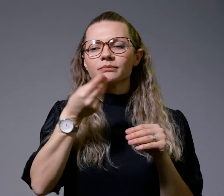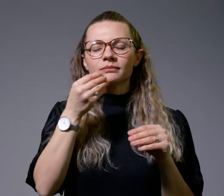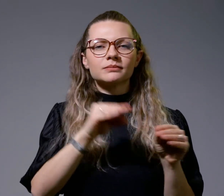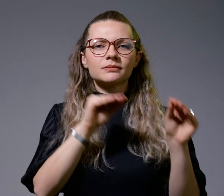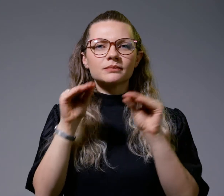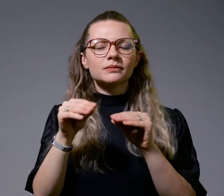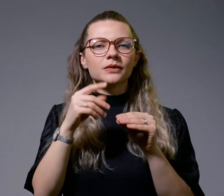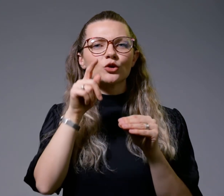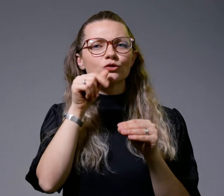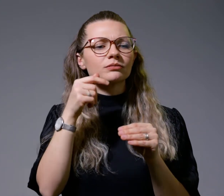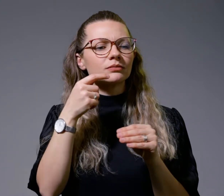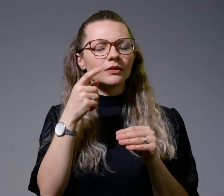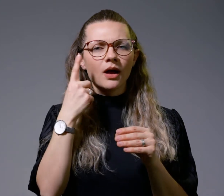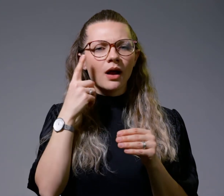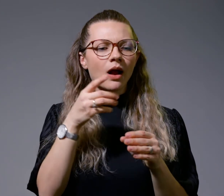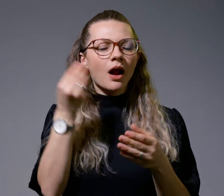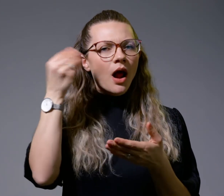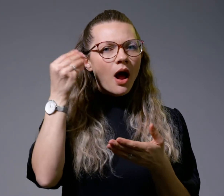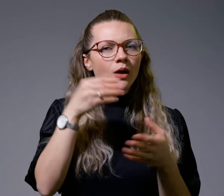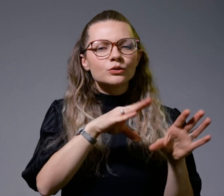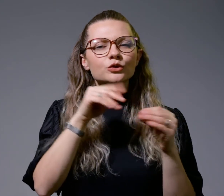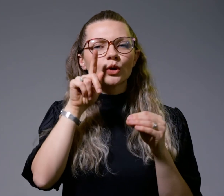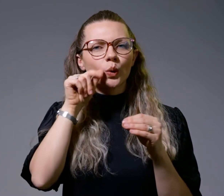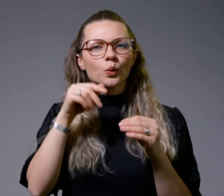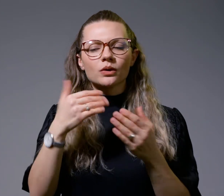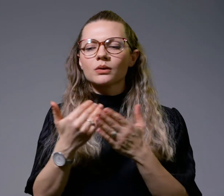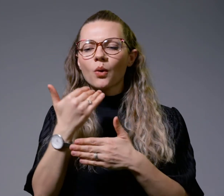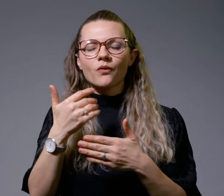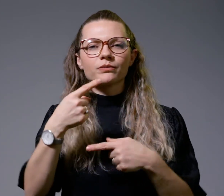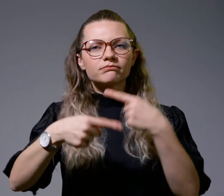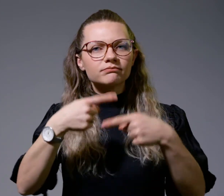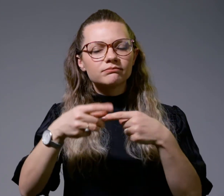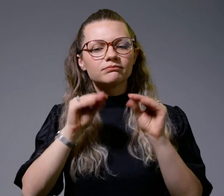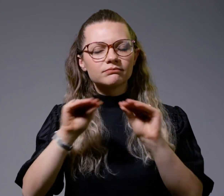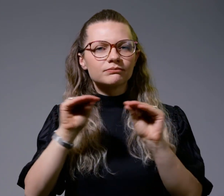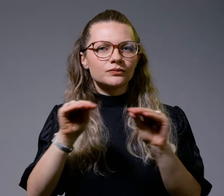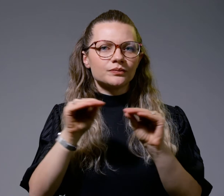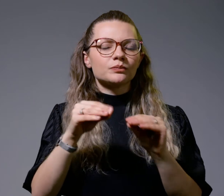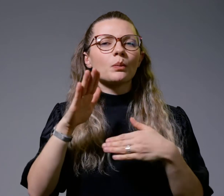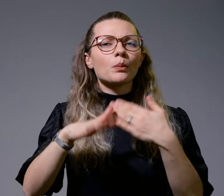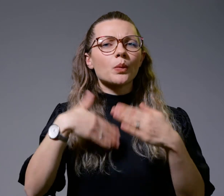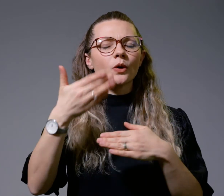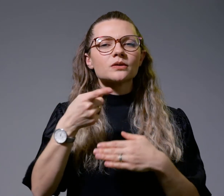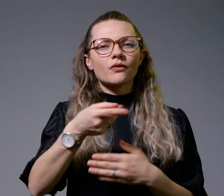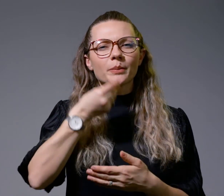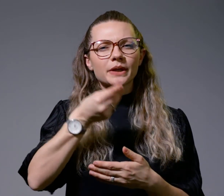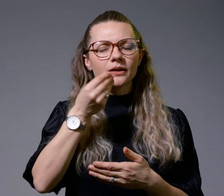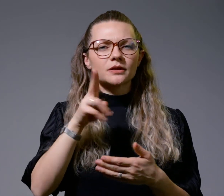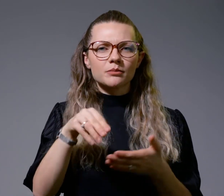на идните генерации. Подоцна, тие приказни се регистрирани во делата на